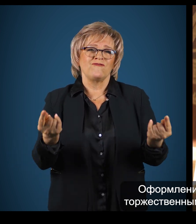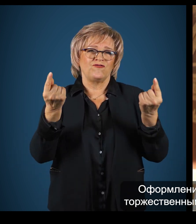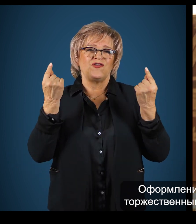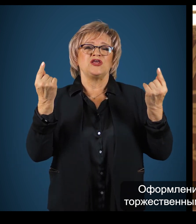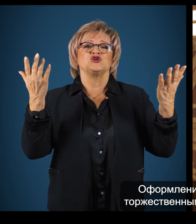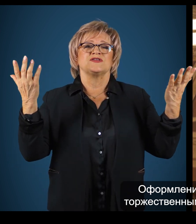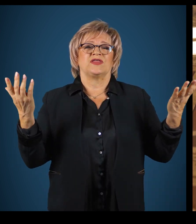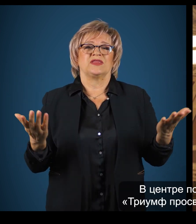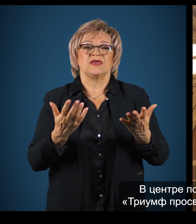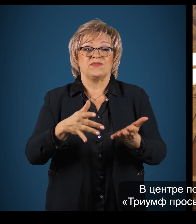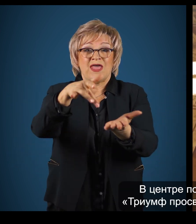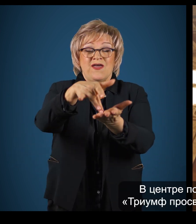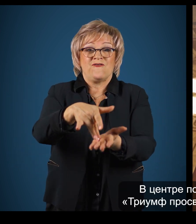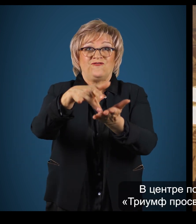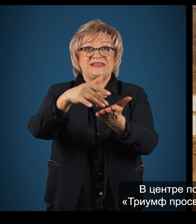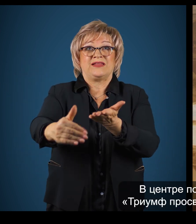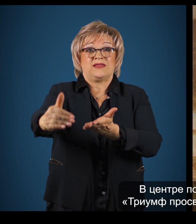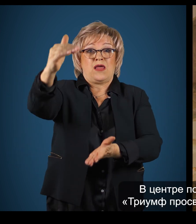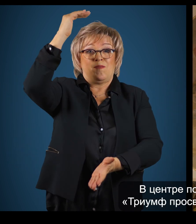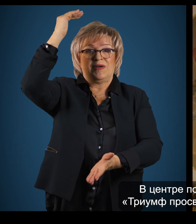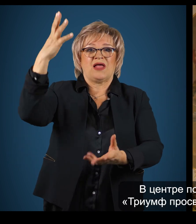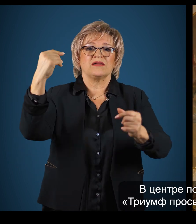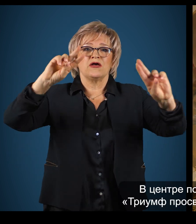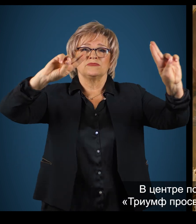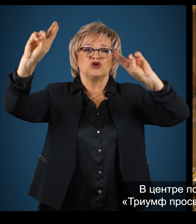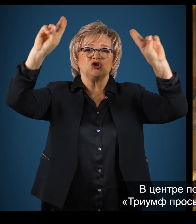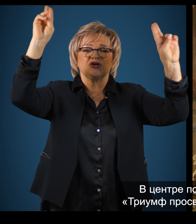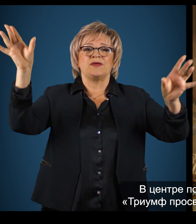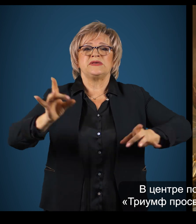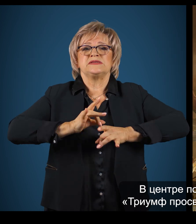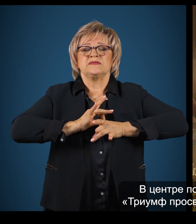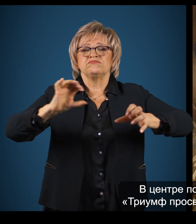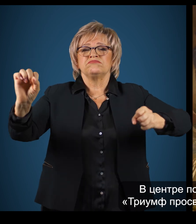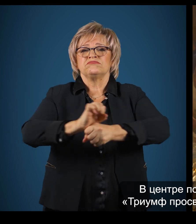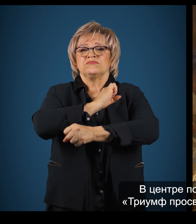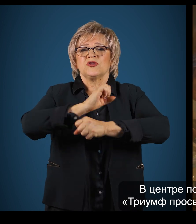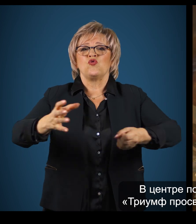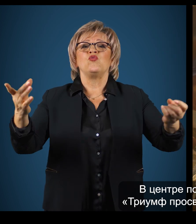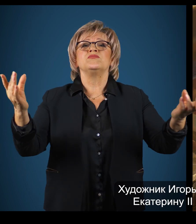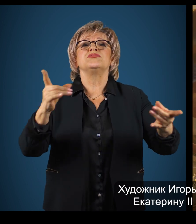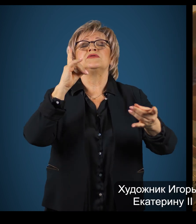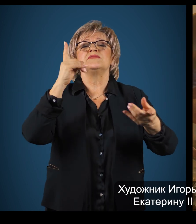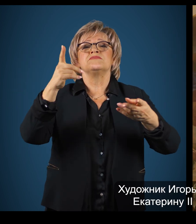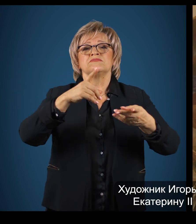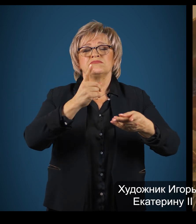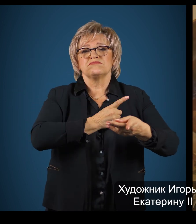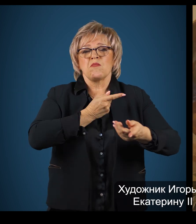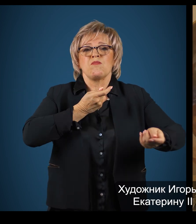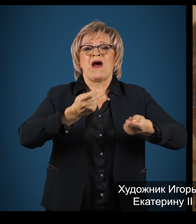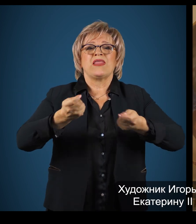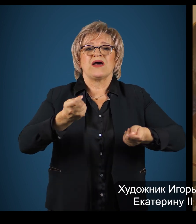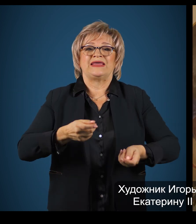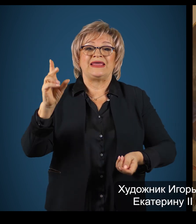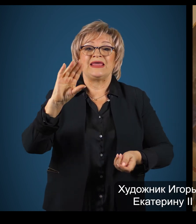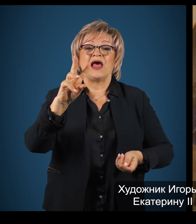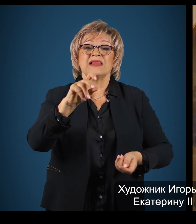величественным в центре потолка живопись Триумф просвещенный монархии художник Игорь